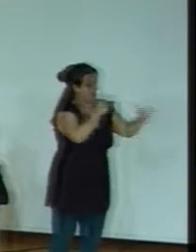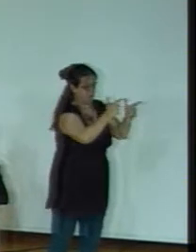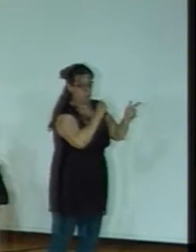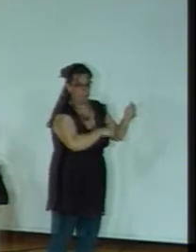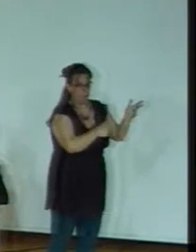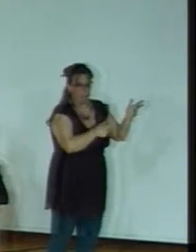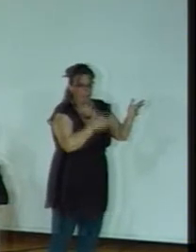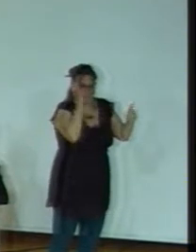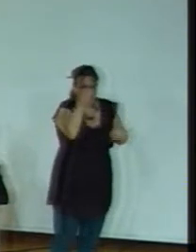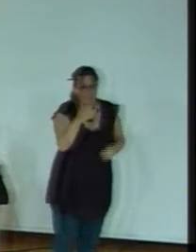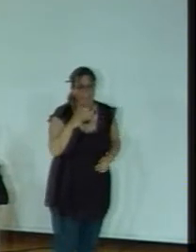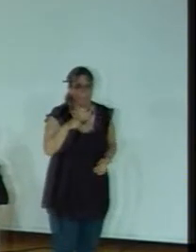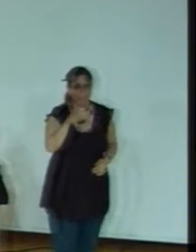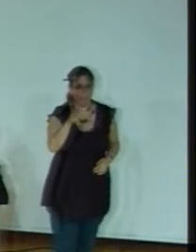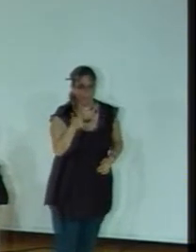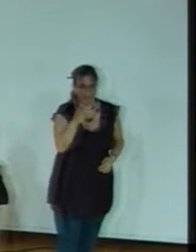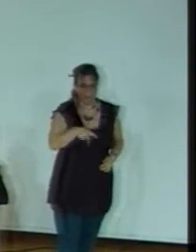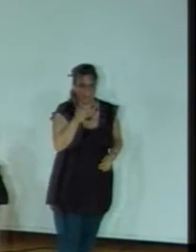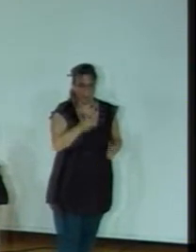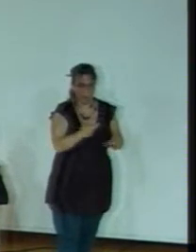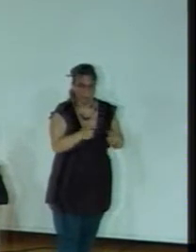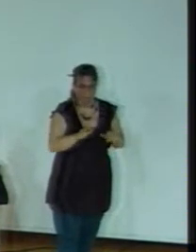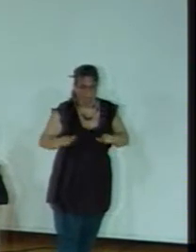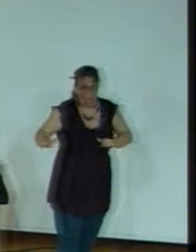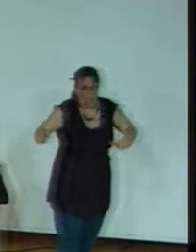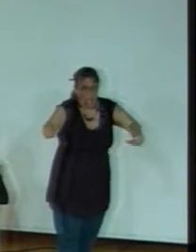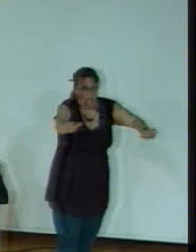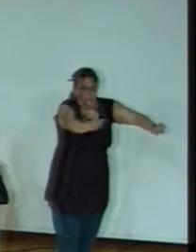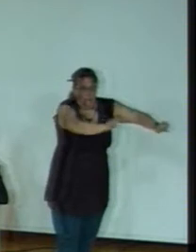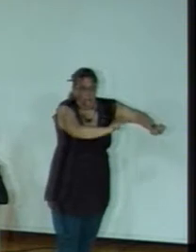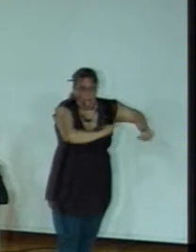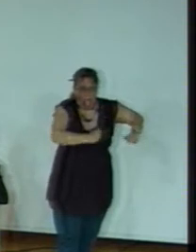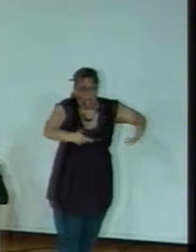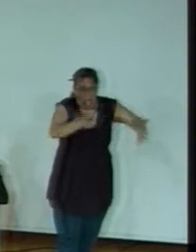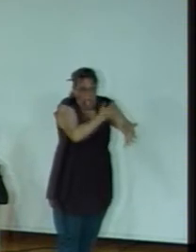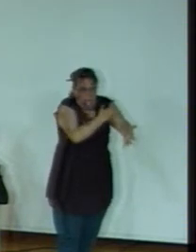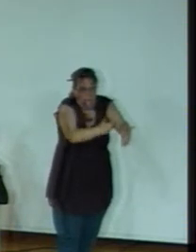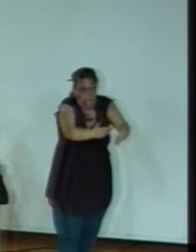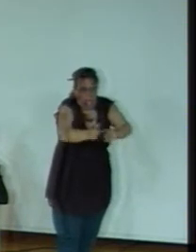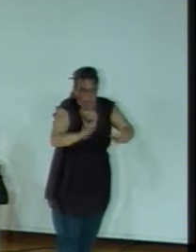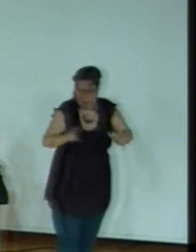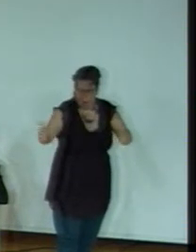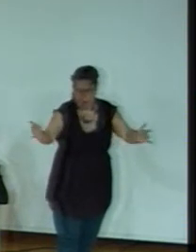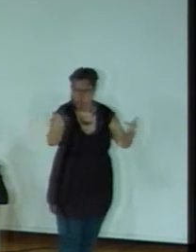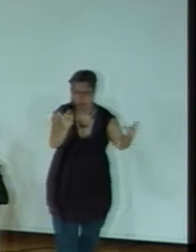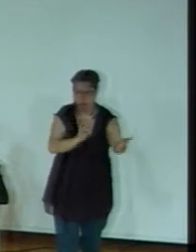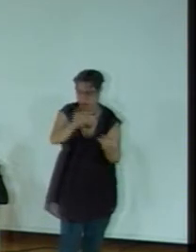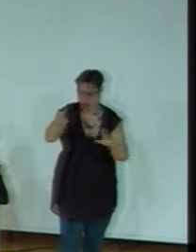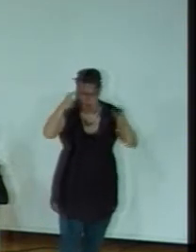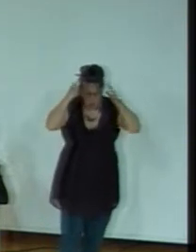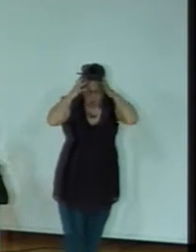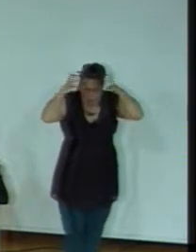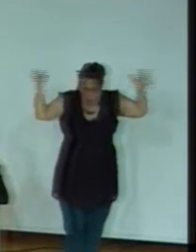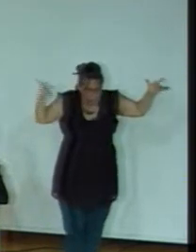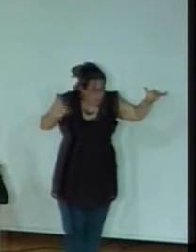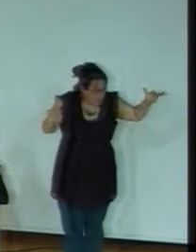truc normal où il y a un petit nombre d'acteurs. Et s'il y avait par contre des millions de citoyens communiquant directement entre eux, les ministres,